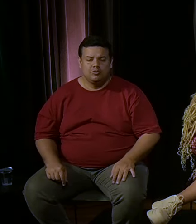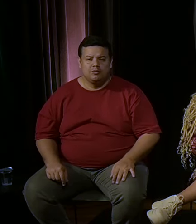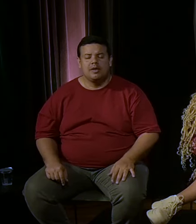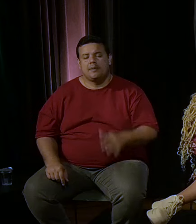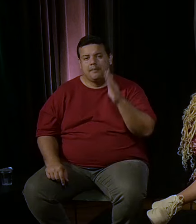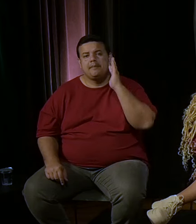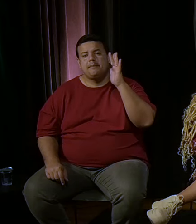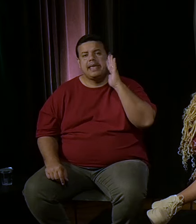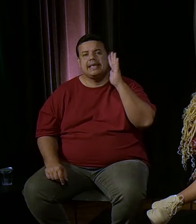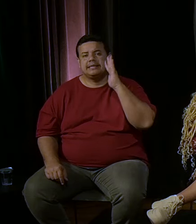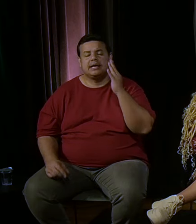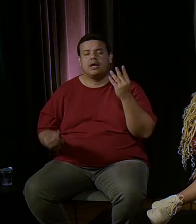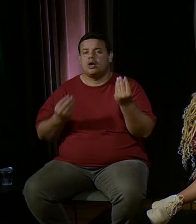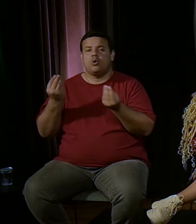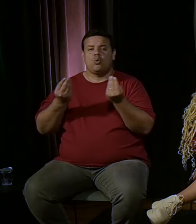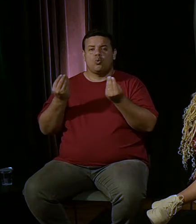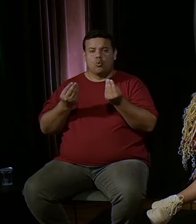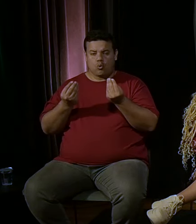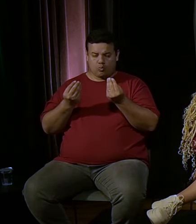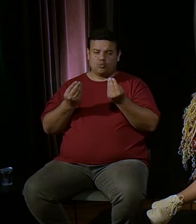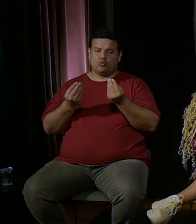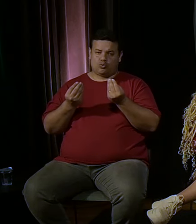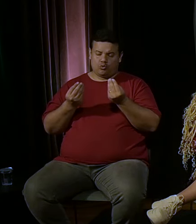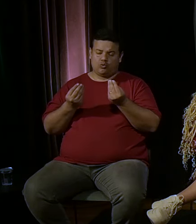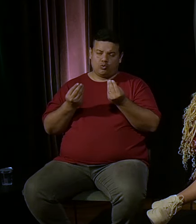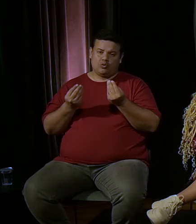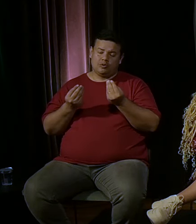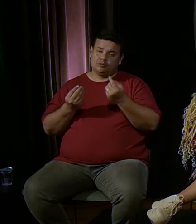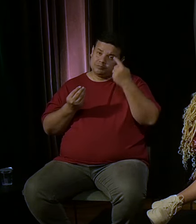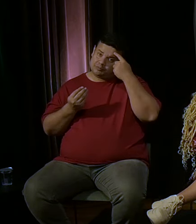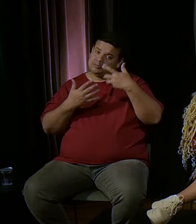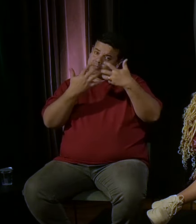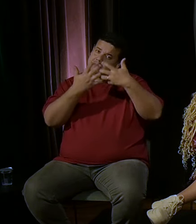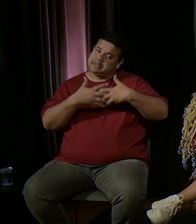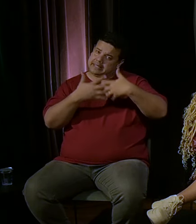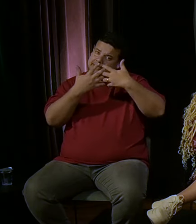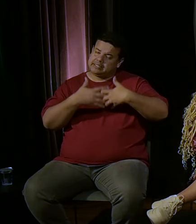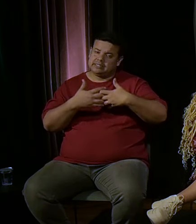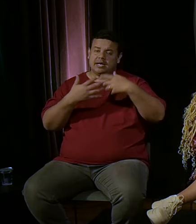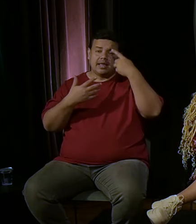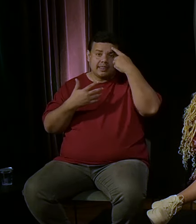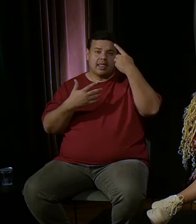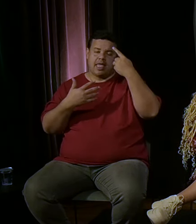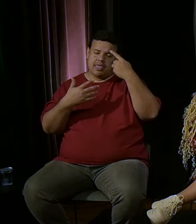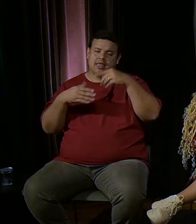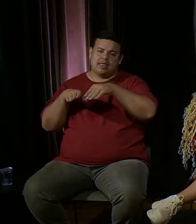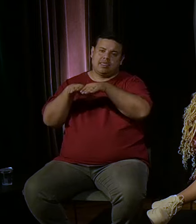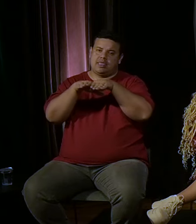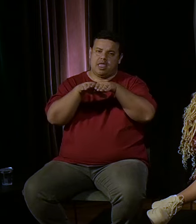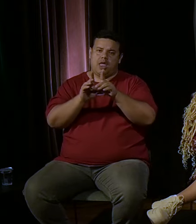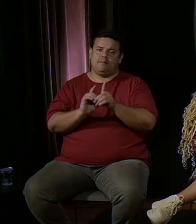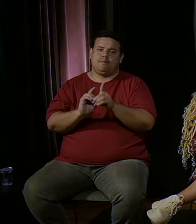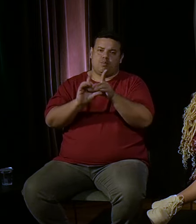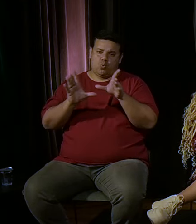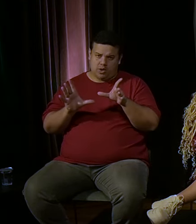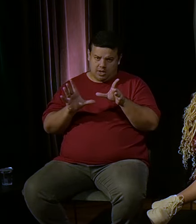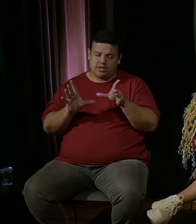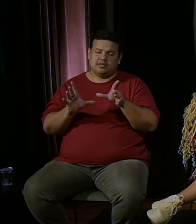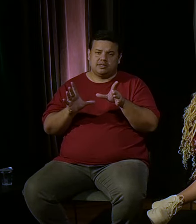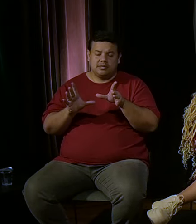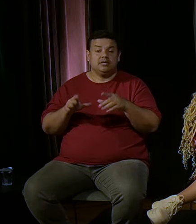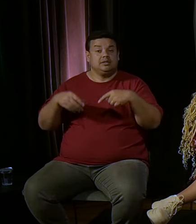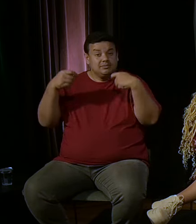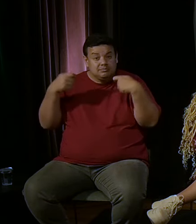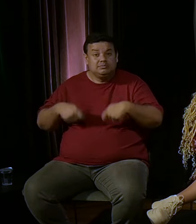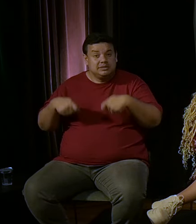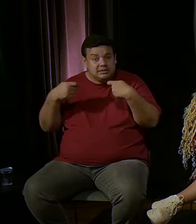pensar justamente como a categoria, repensar essa ideia de democracia e essa